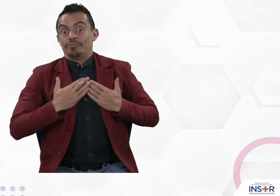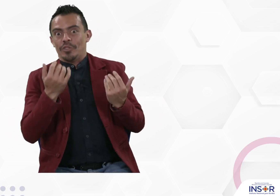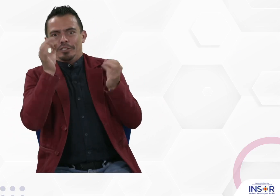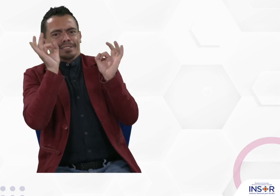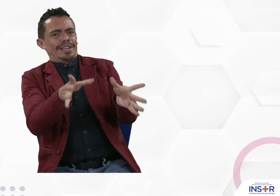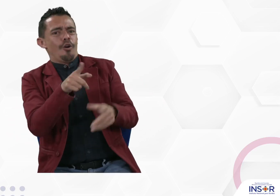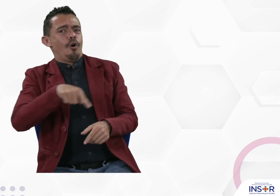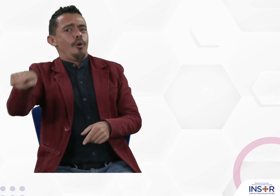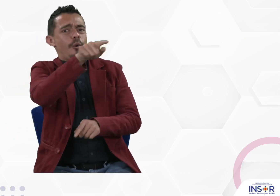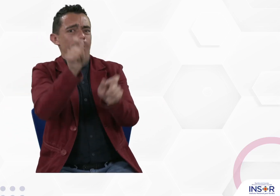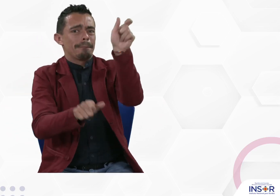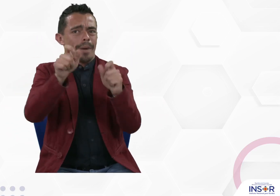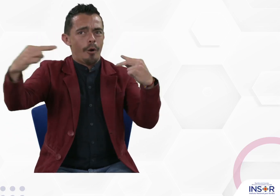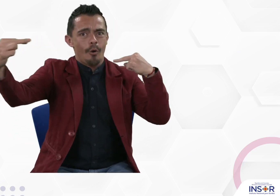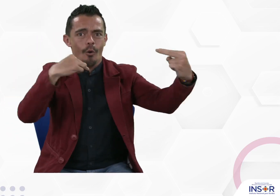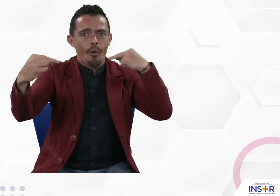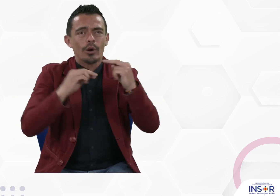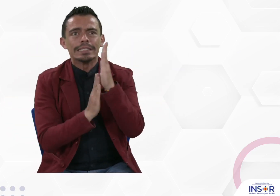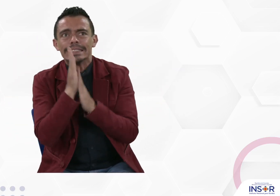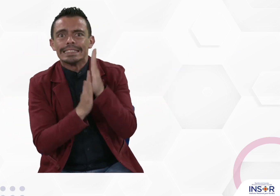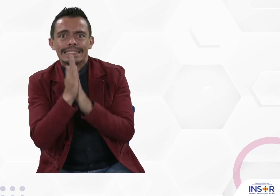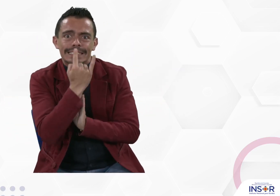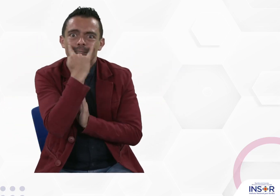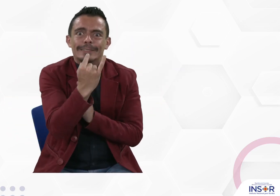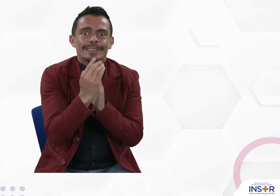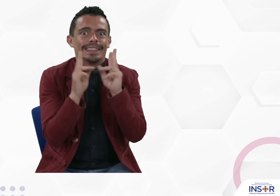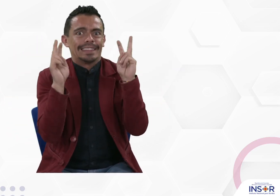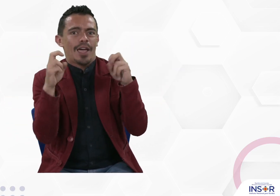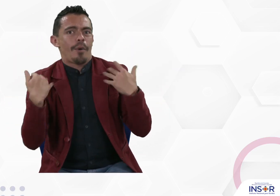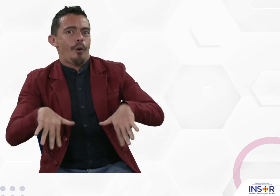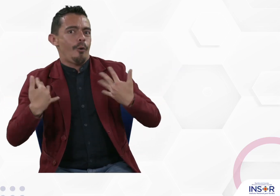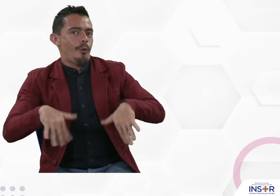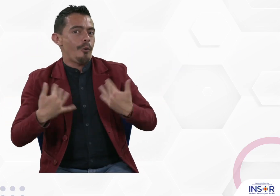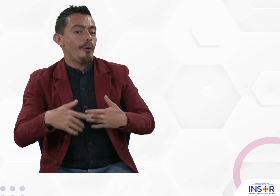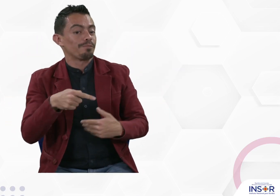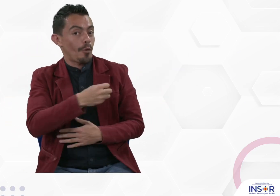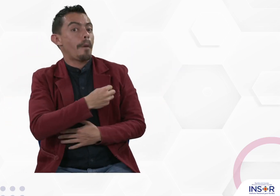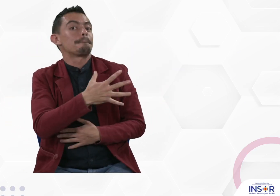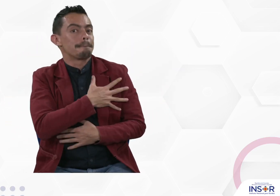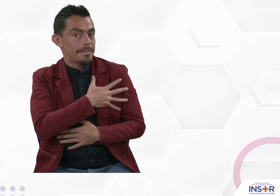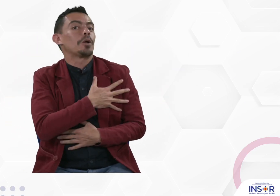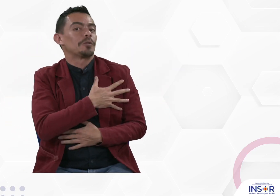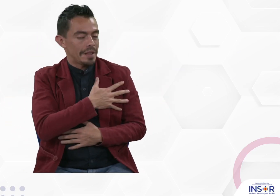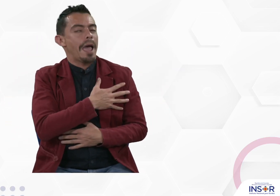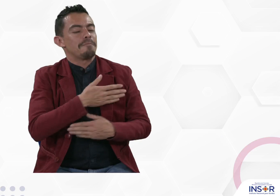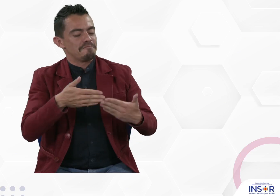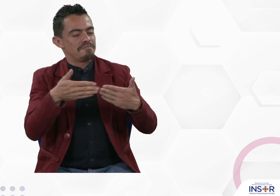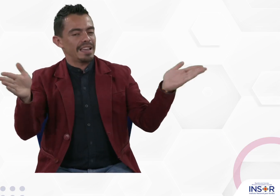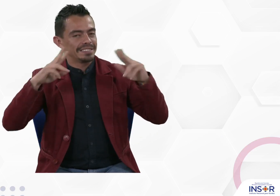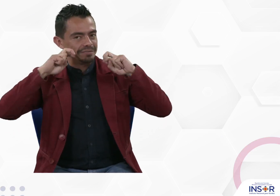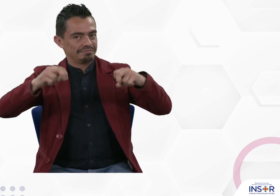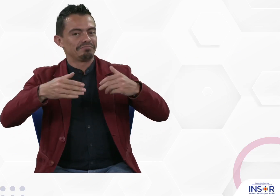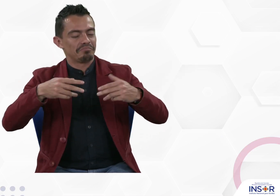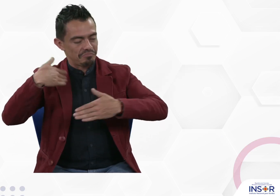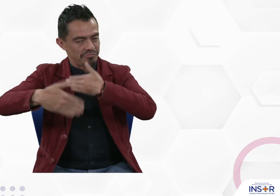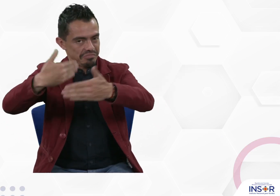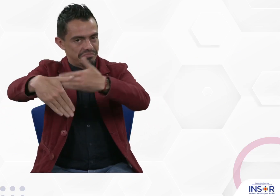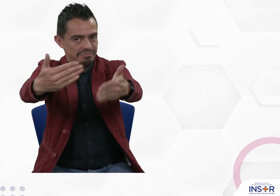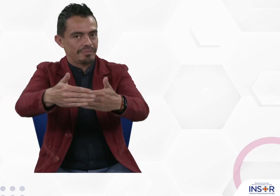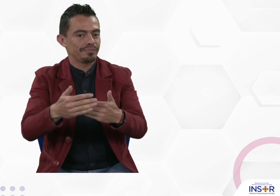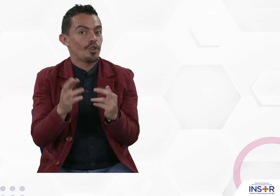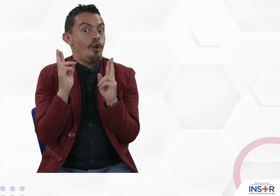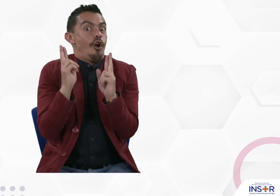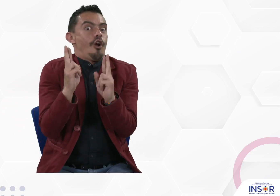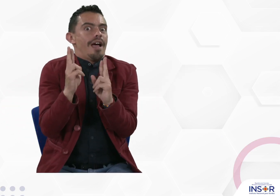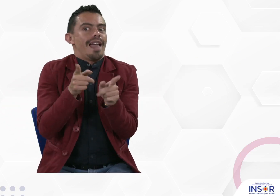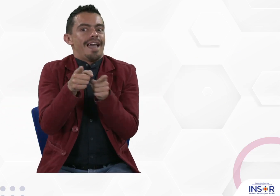unas bases muy importantes, seguramente las personas que nos están viendo quedaron muy interesadas sobre estos temas y pues esta es una oportunidad